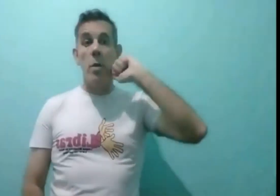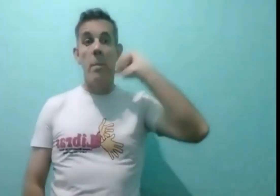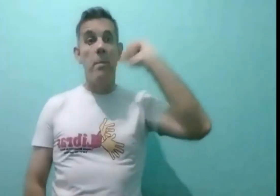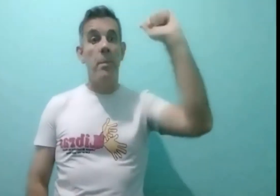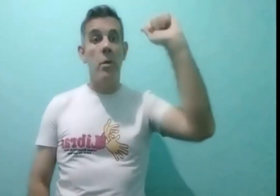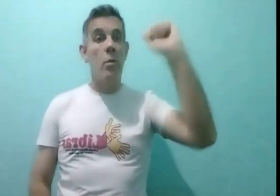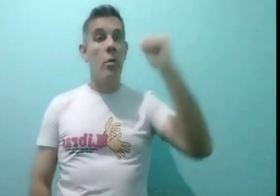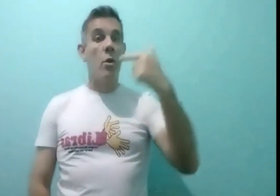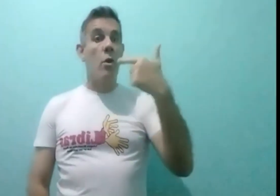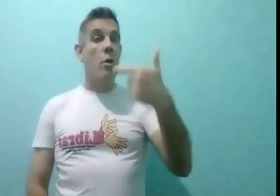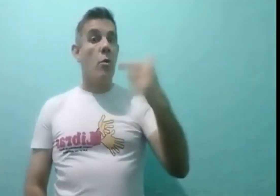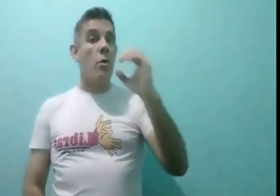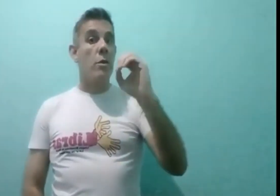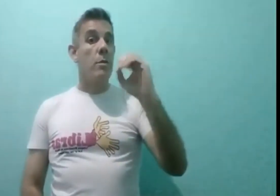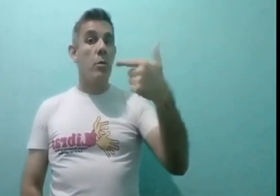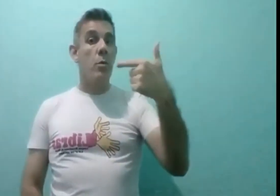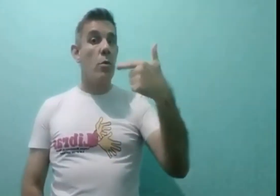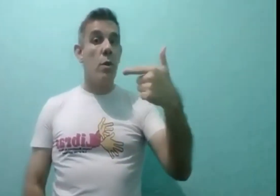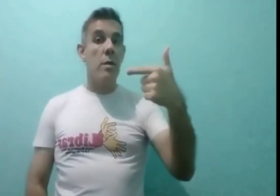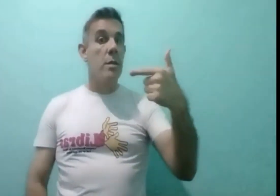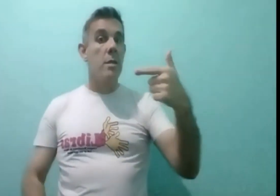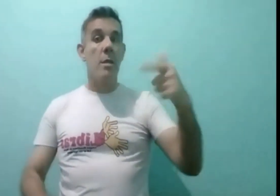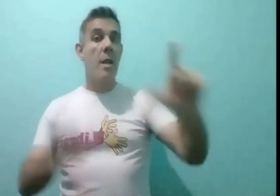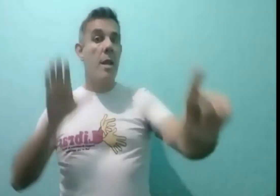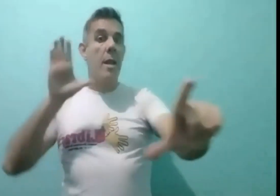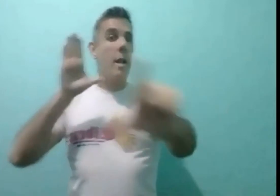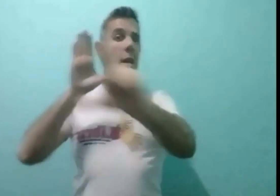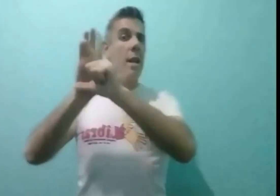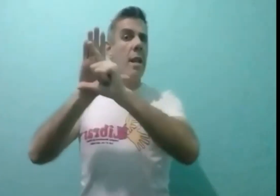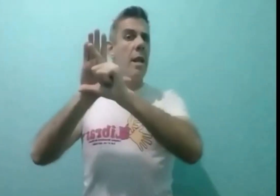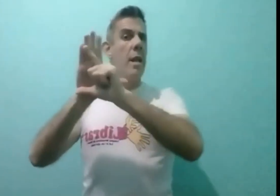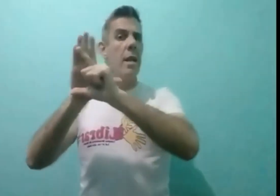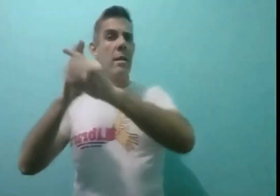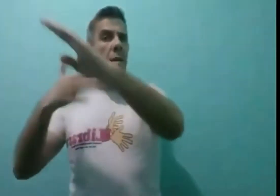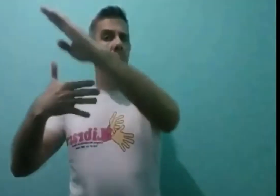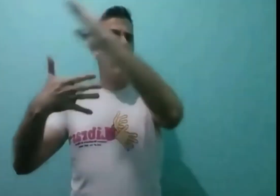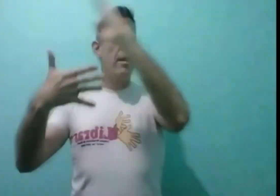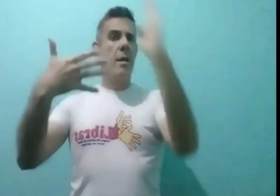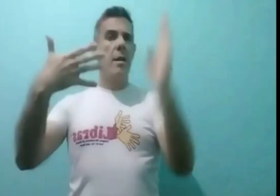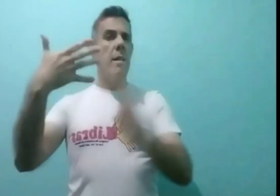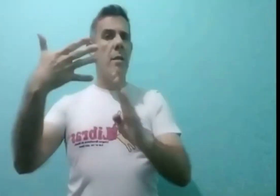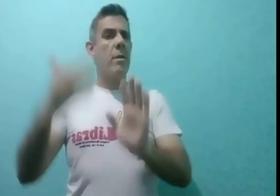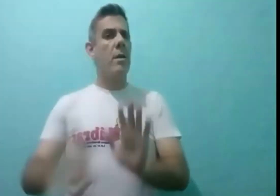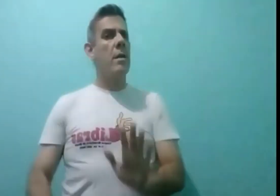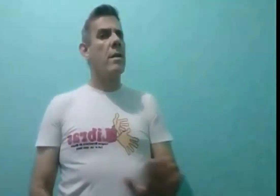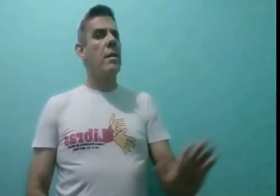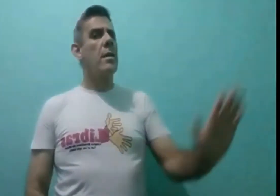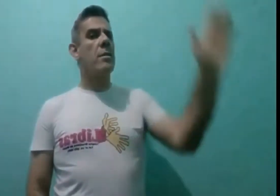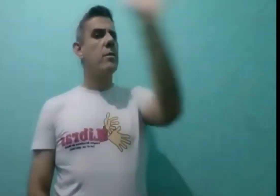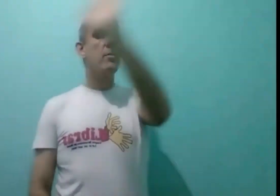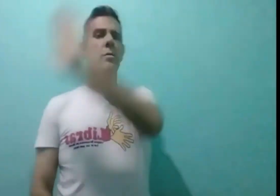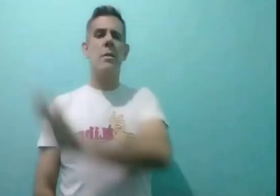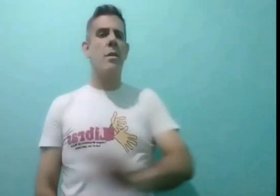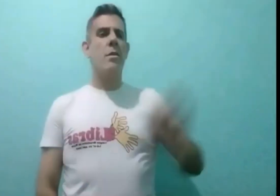No dia 24 de abril de 2002, em que a lei foi sancionada,